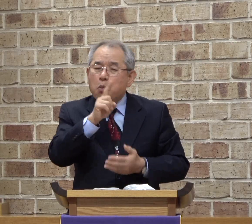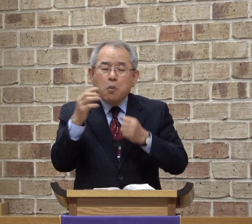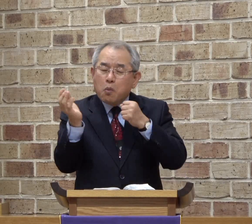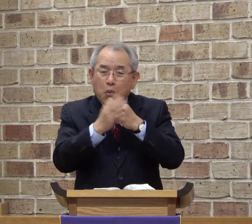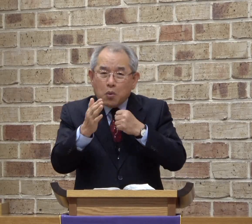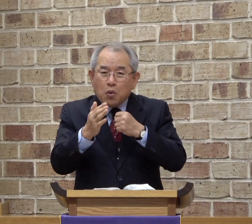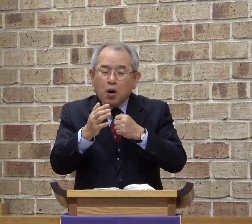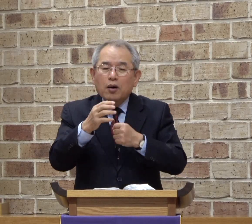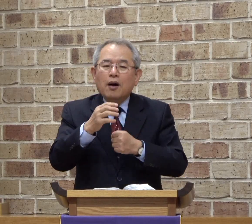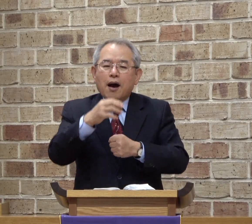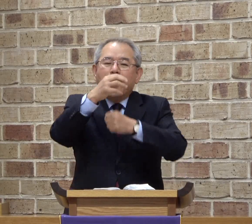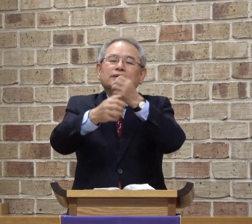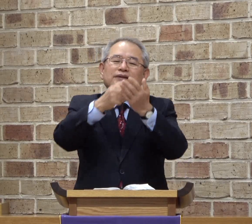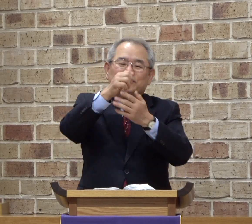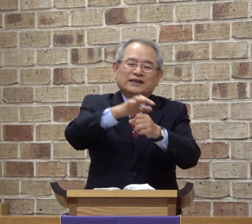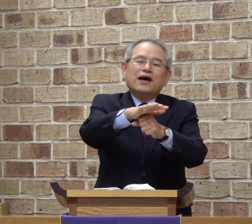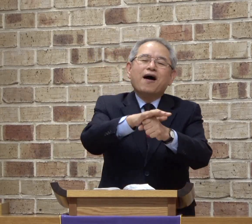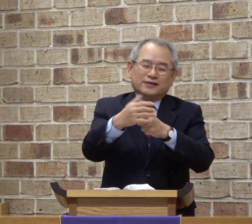말투와 성공이 아니라